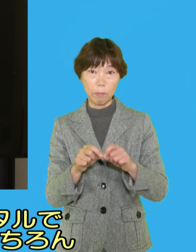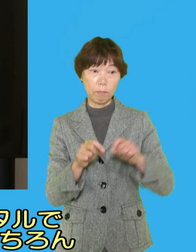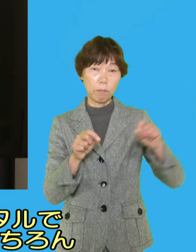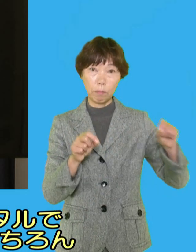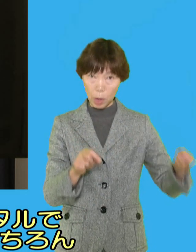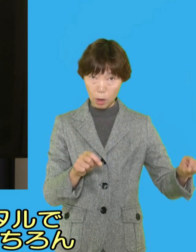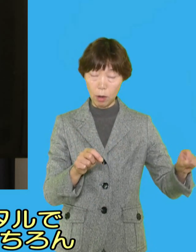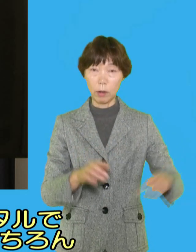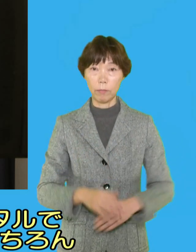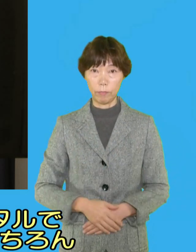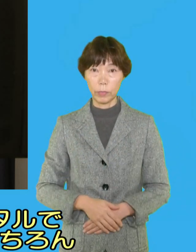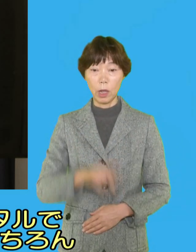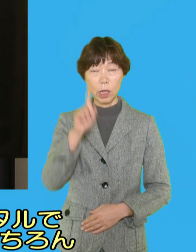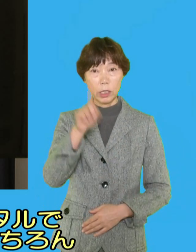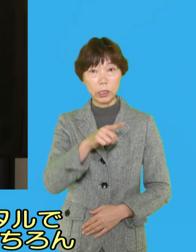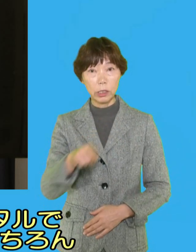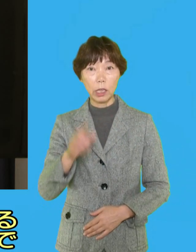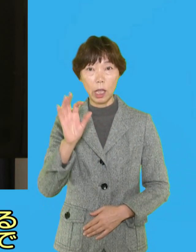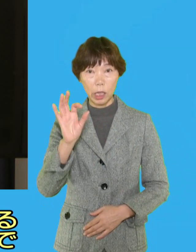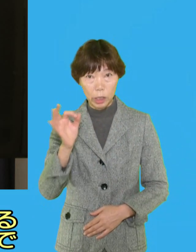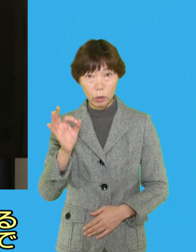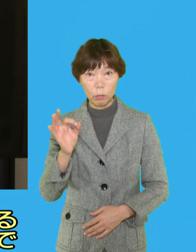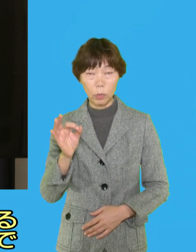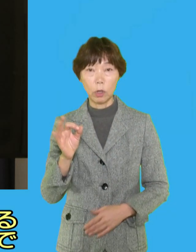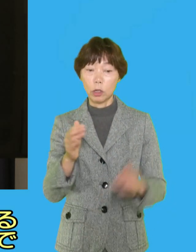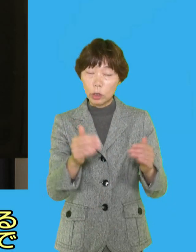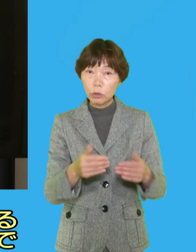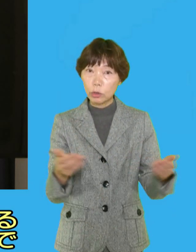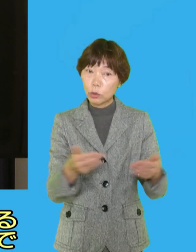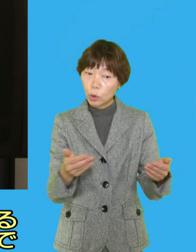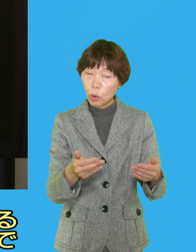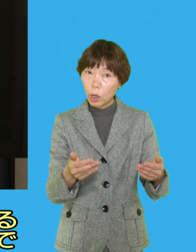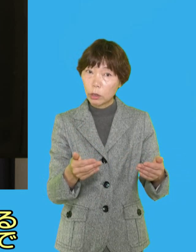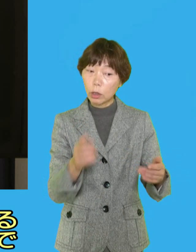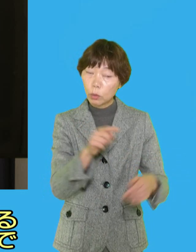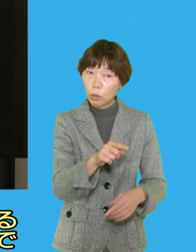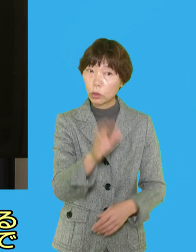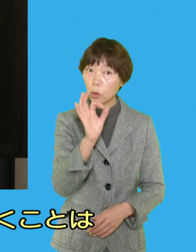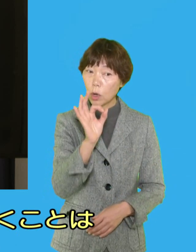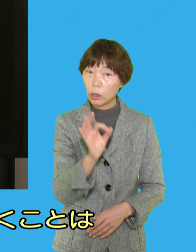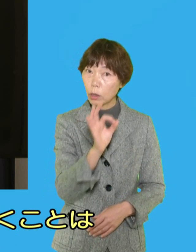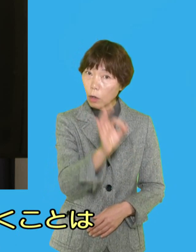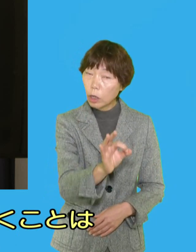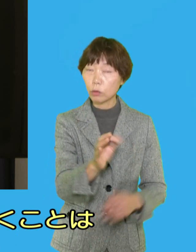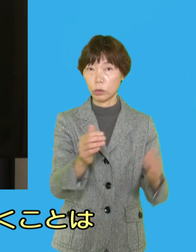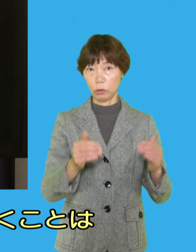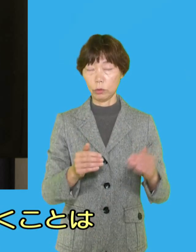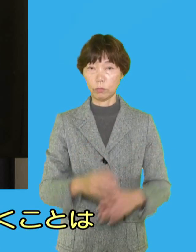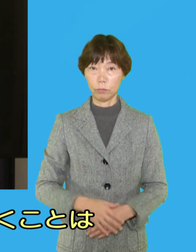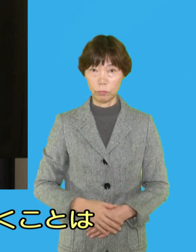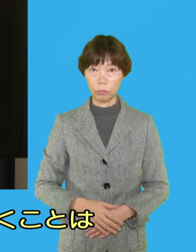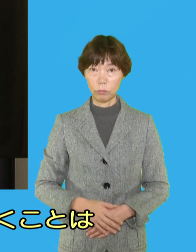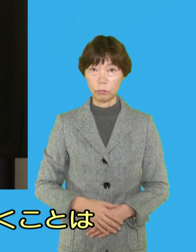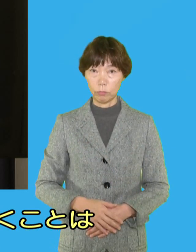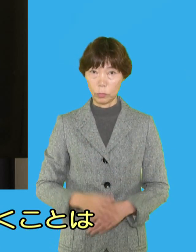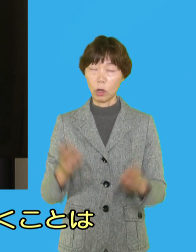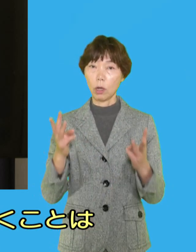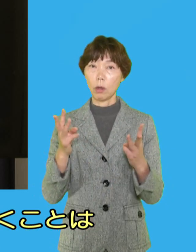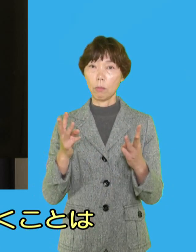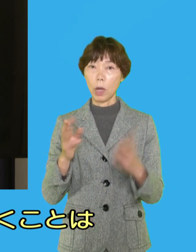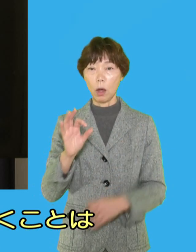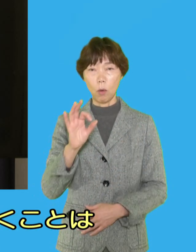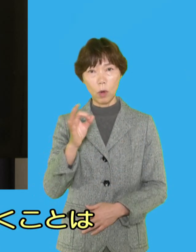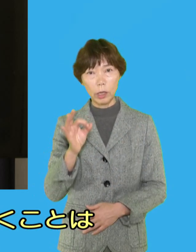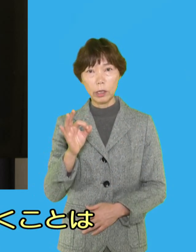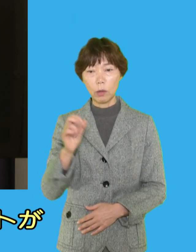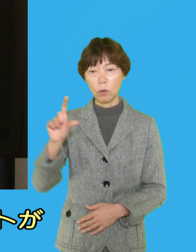件費というのはトータルで必要な仕事であればもちろんそこにお金をかける必要がありますので、まあ、トータルとして絞っていくということは今は考